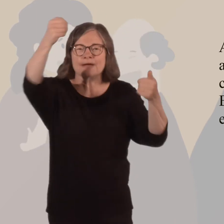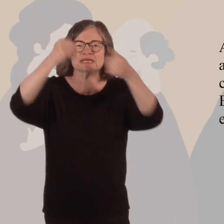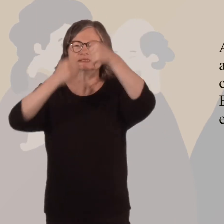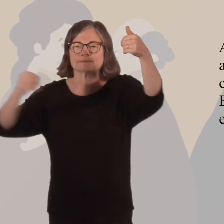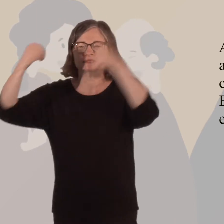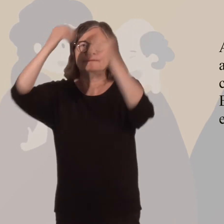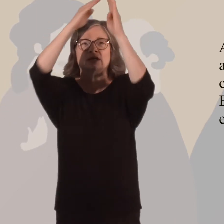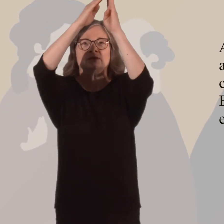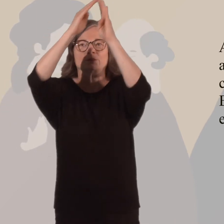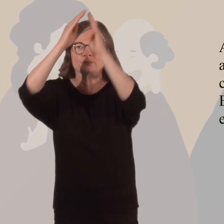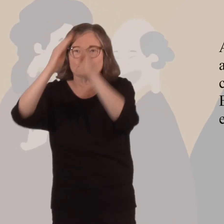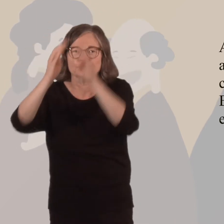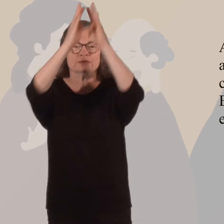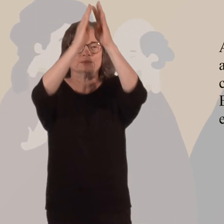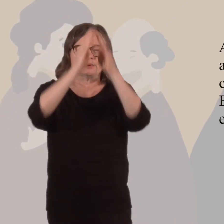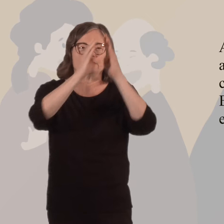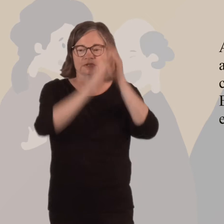se posent sur chacun d'eux.